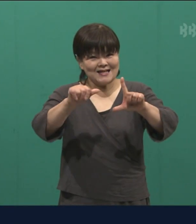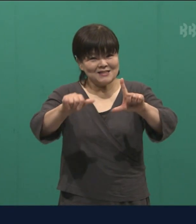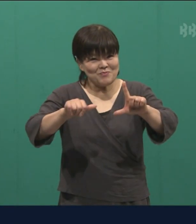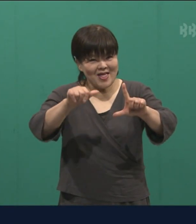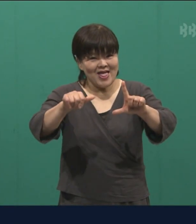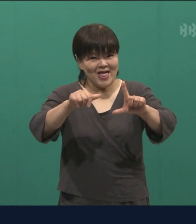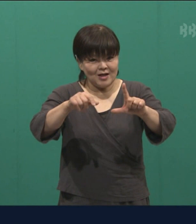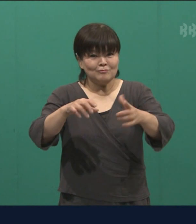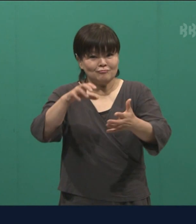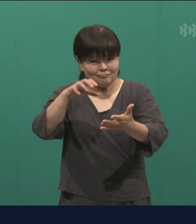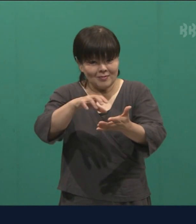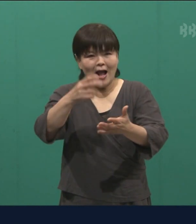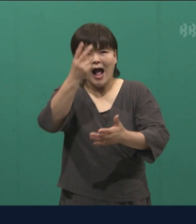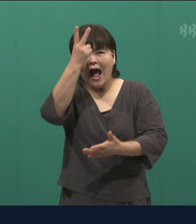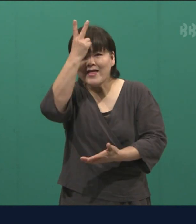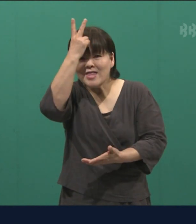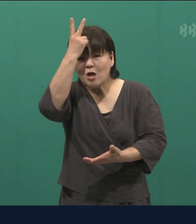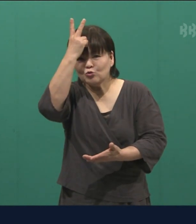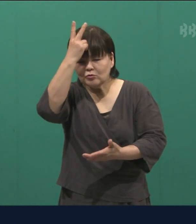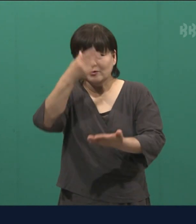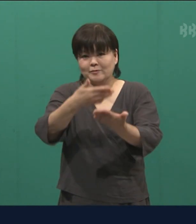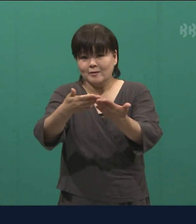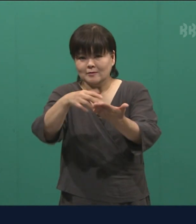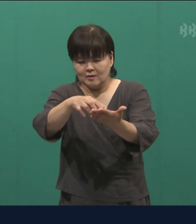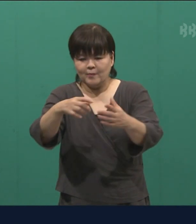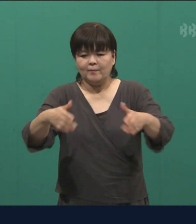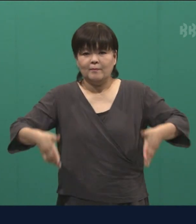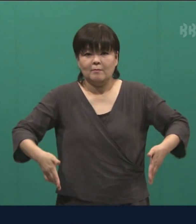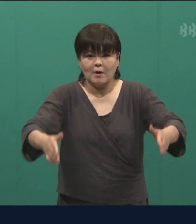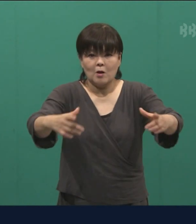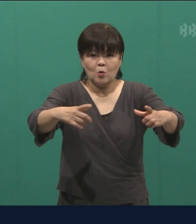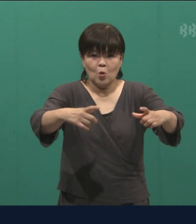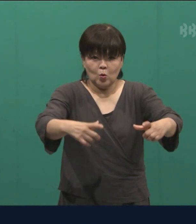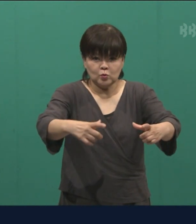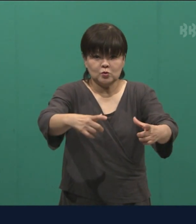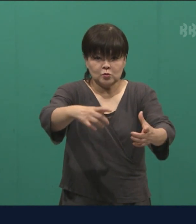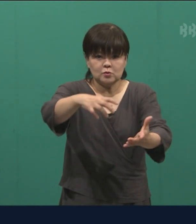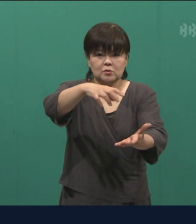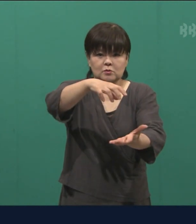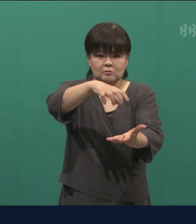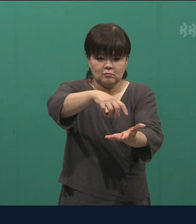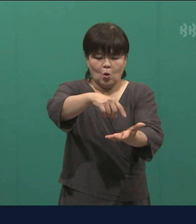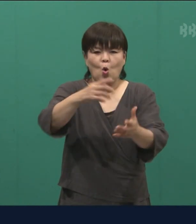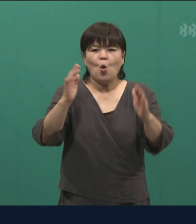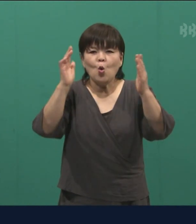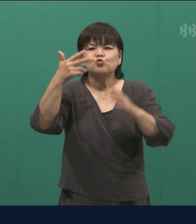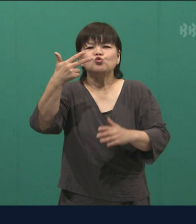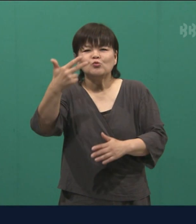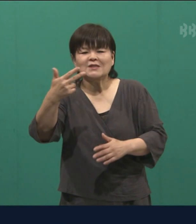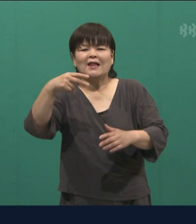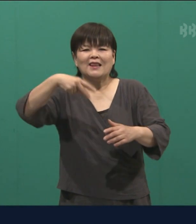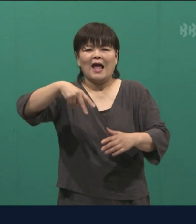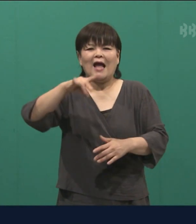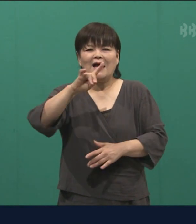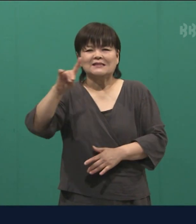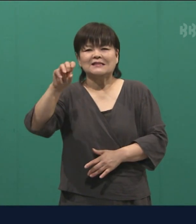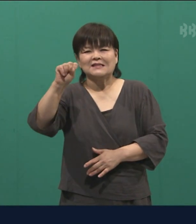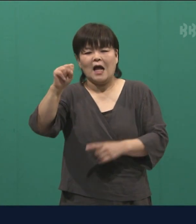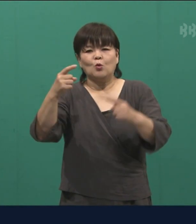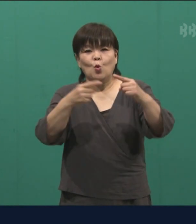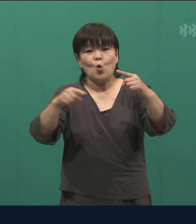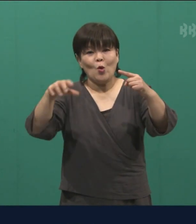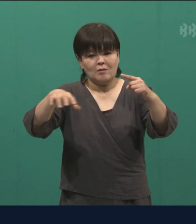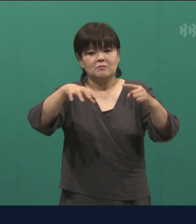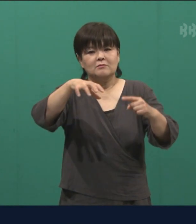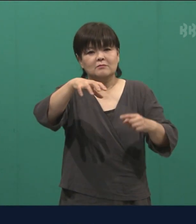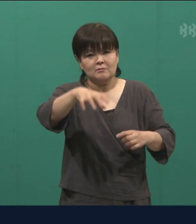テレビアニメに登場するガンダムがデザインされたマンホールが大津市の渚公園に設